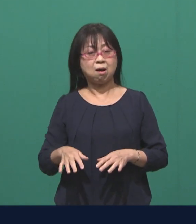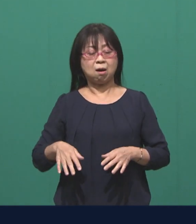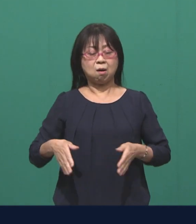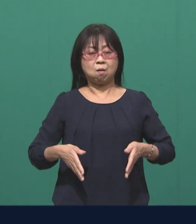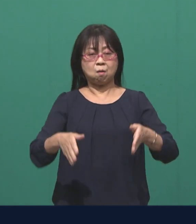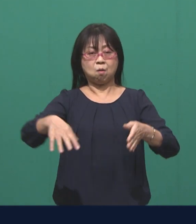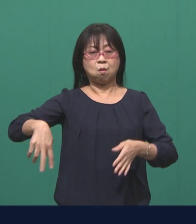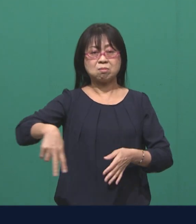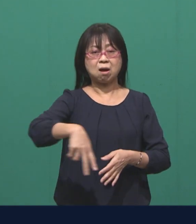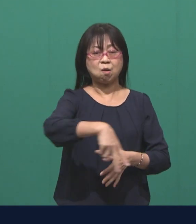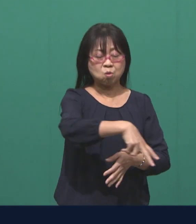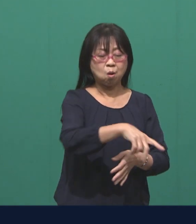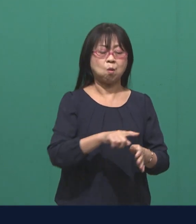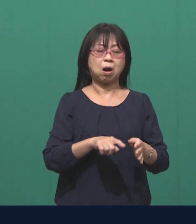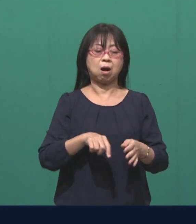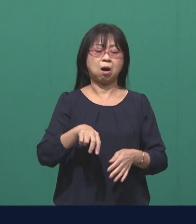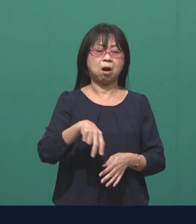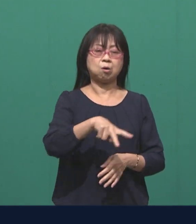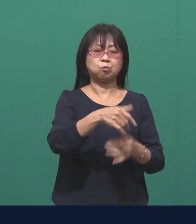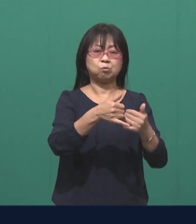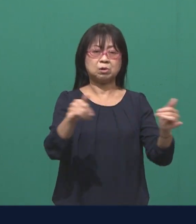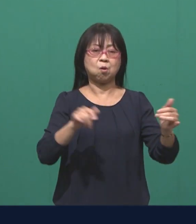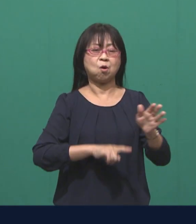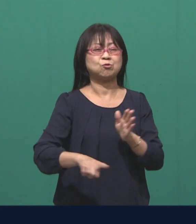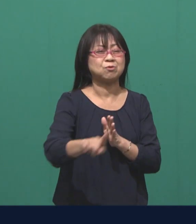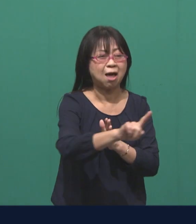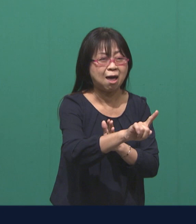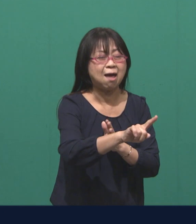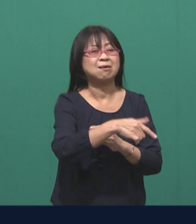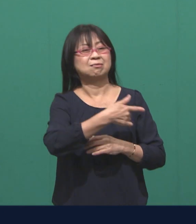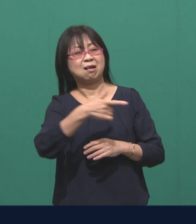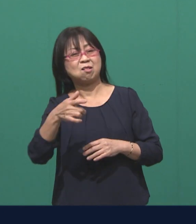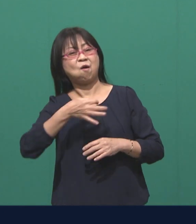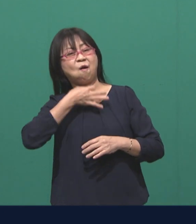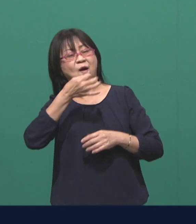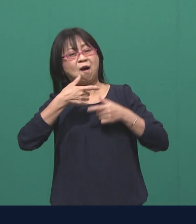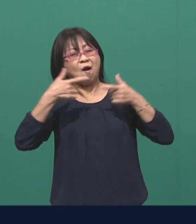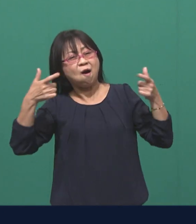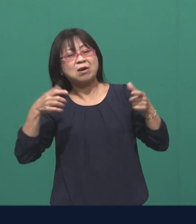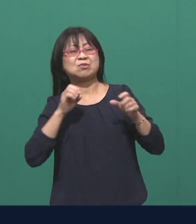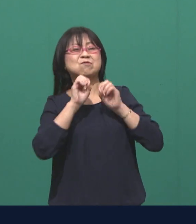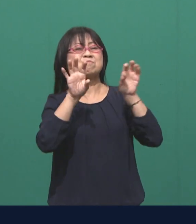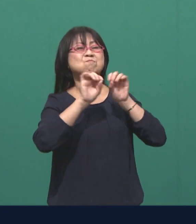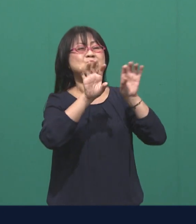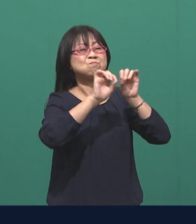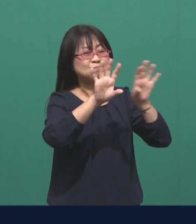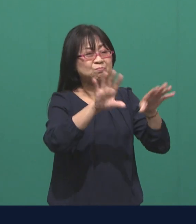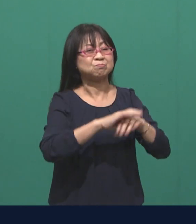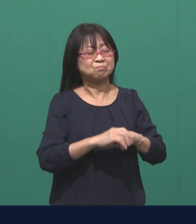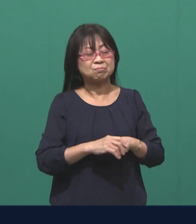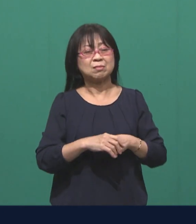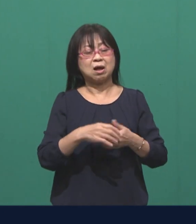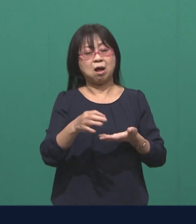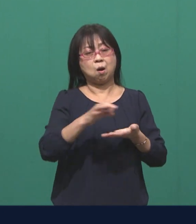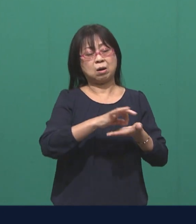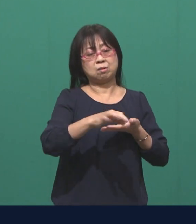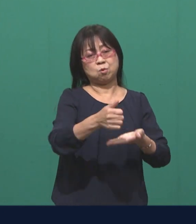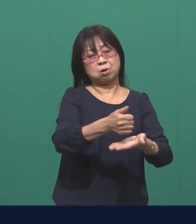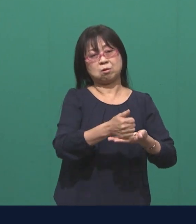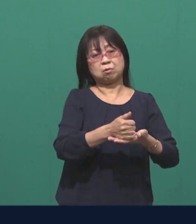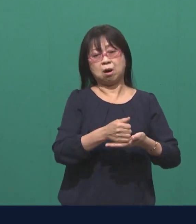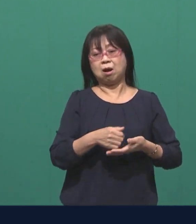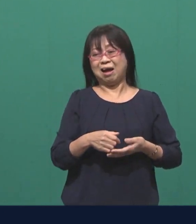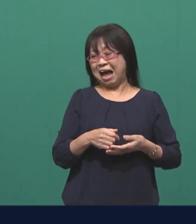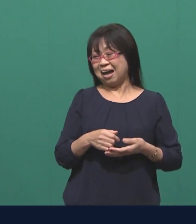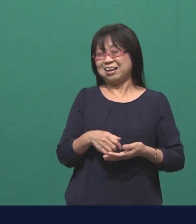園児たちが大きな声で横断歩道での歩行者優先などを呼びかけると、買い物客らは